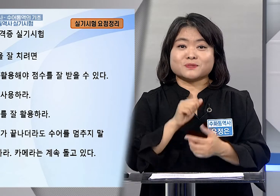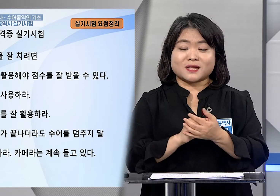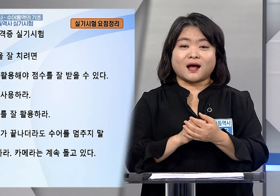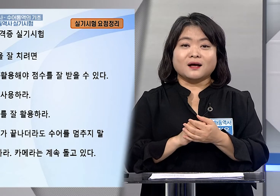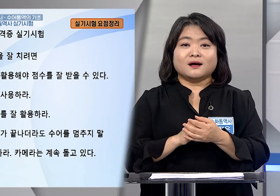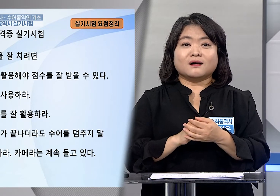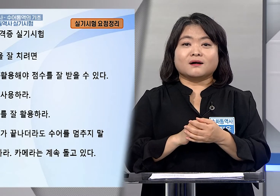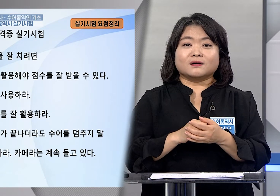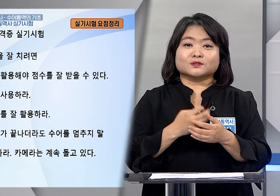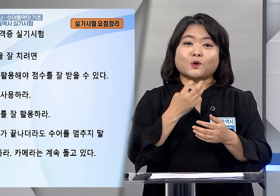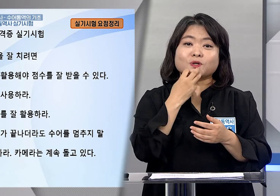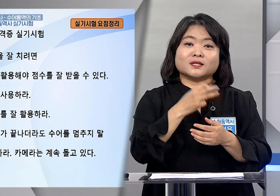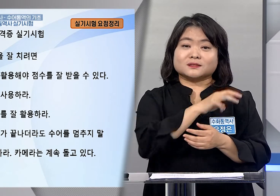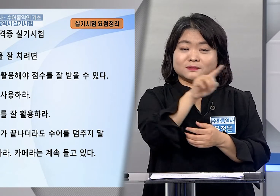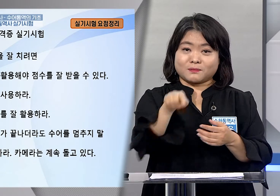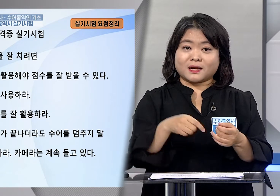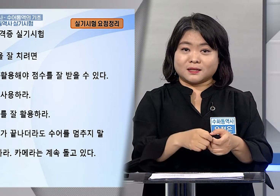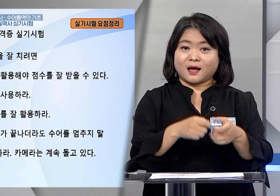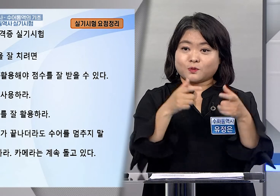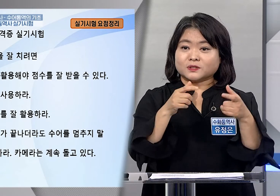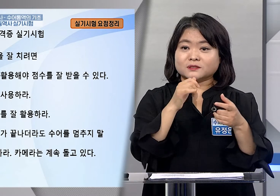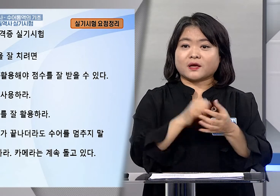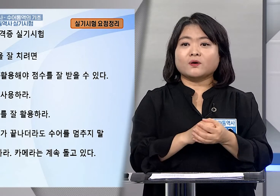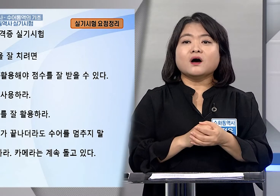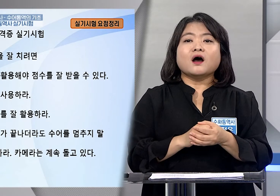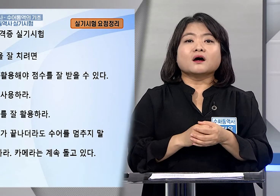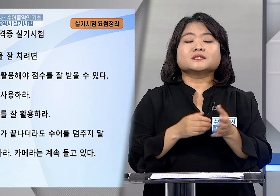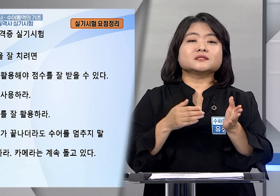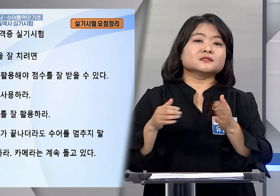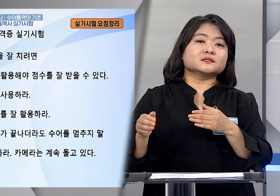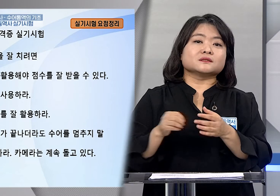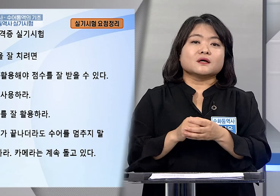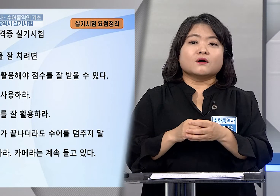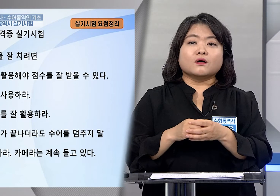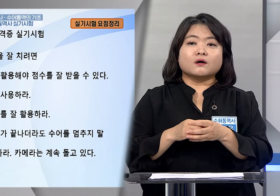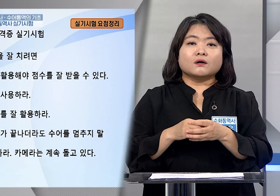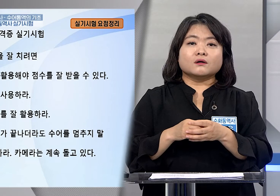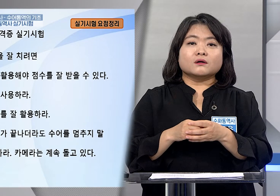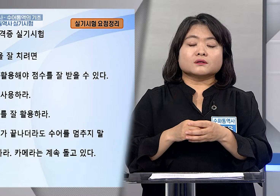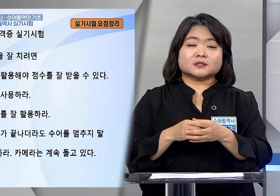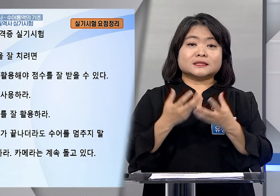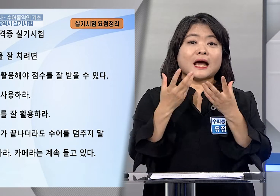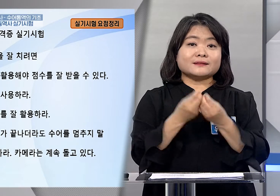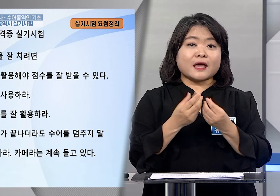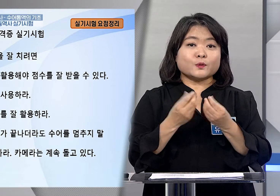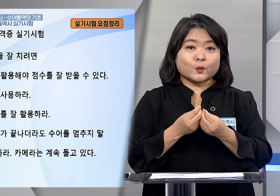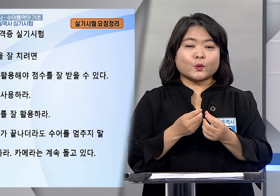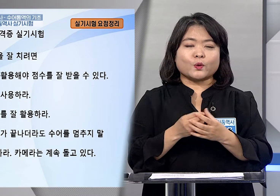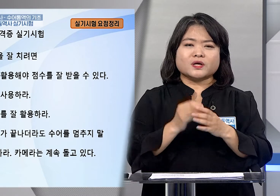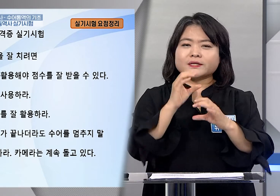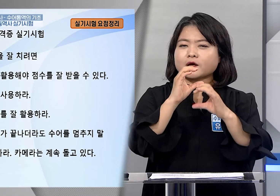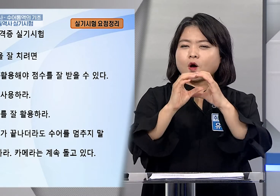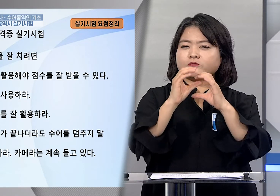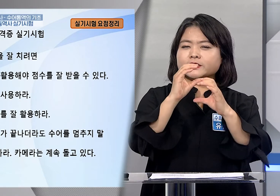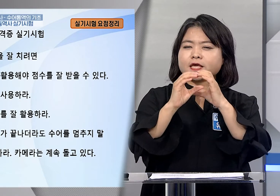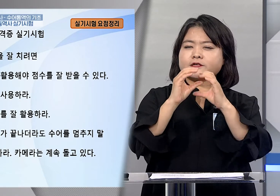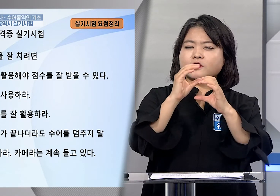있습니다. 서울에는 많이 하고 있는데요. 어쨌든 그 한 예로 이게